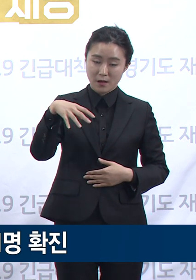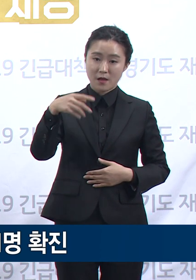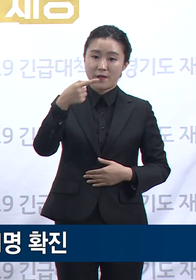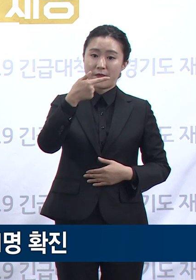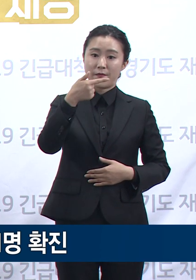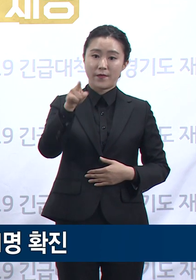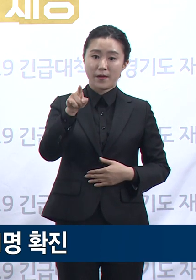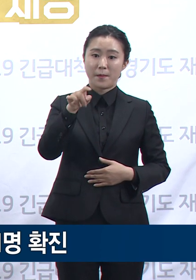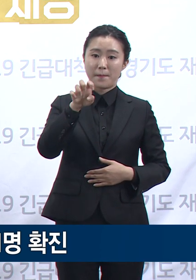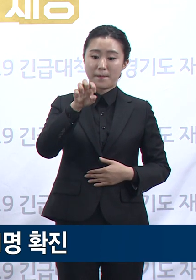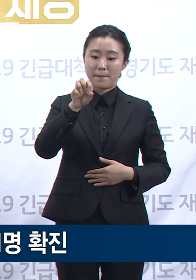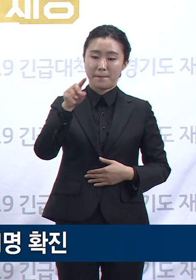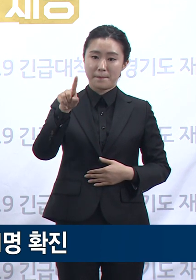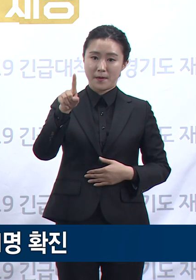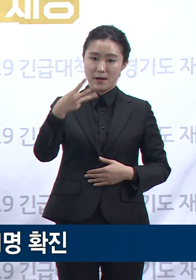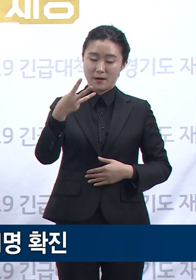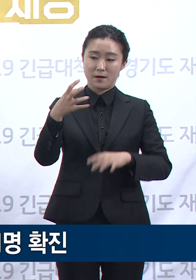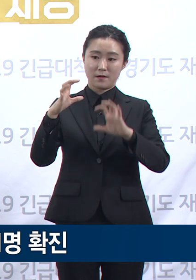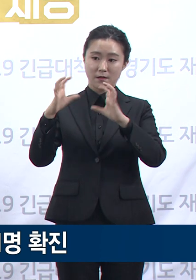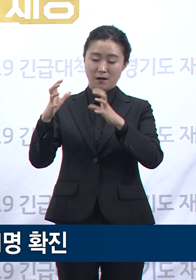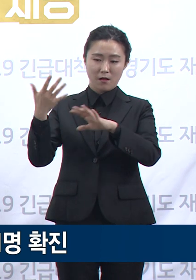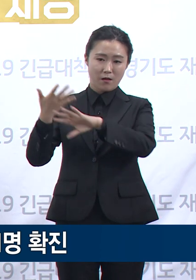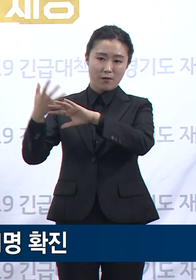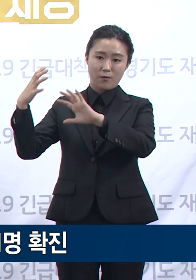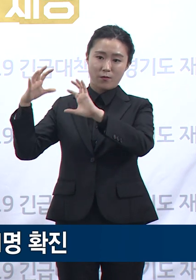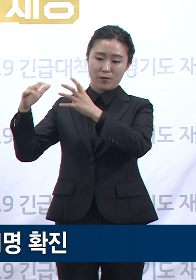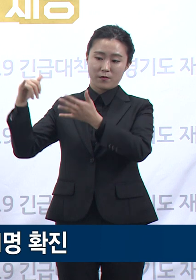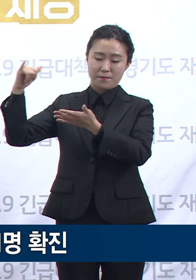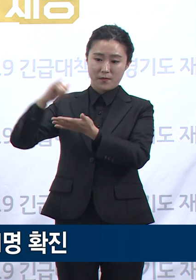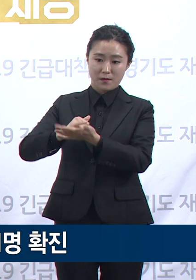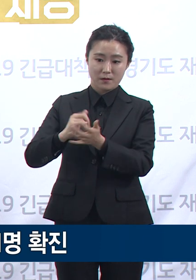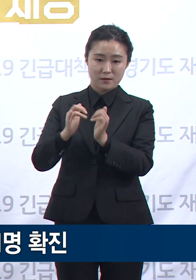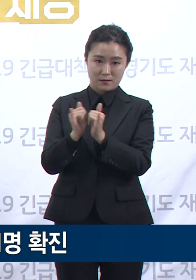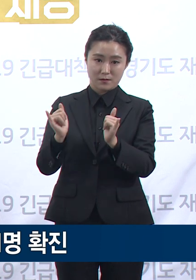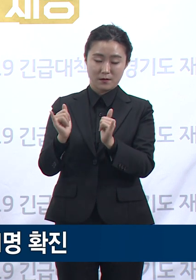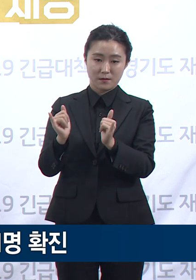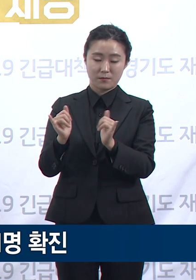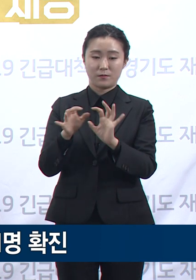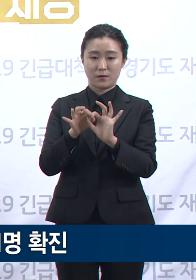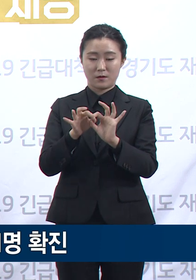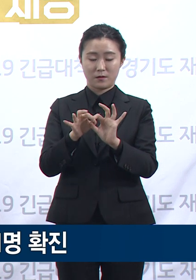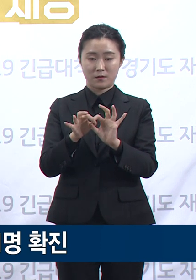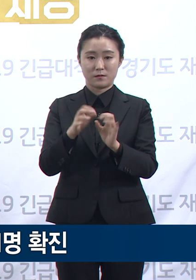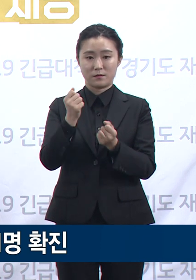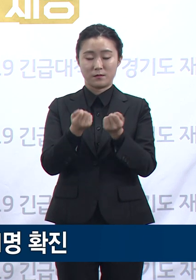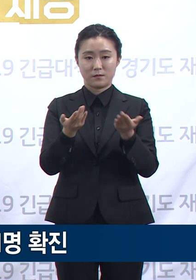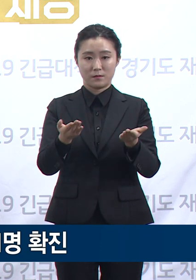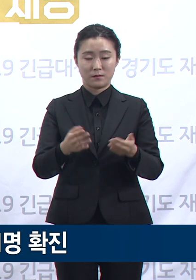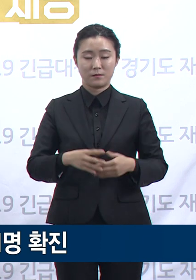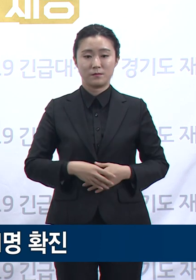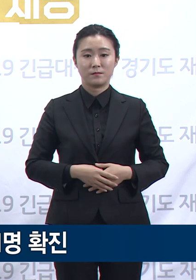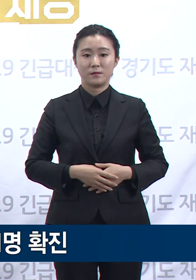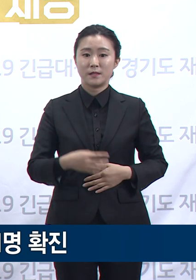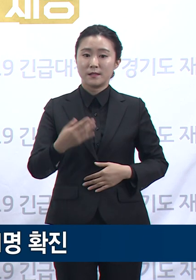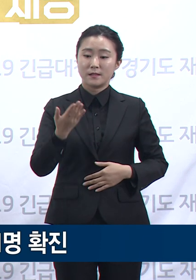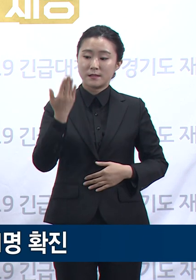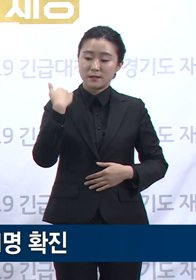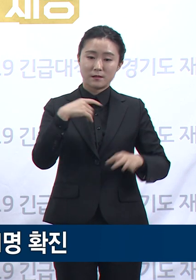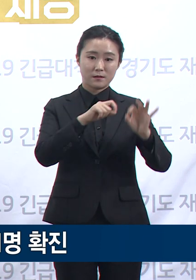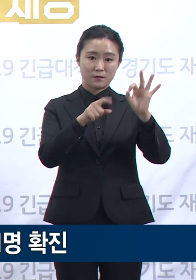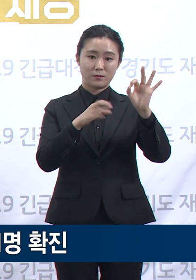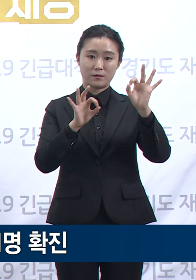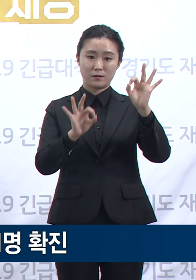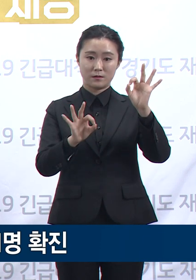해외 입국한 어학연수 관련 확진 상황입니다. 지난 10월 10일 한국어과정 연수를 받기